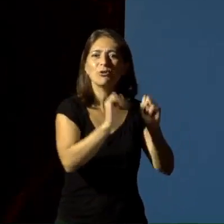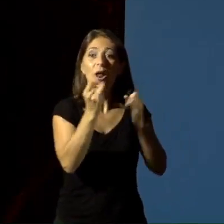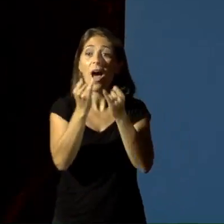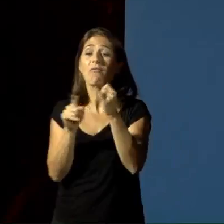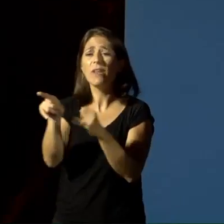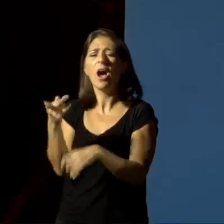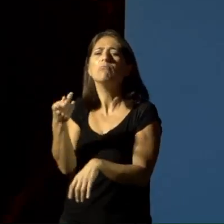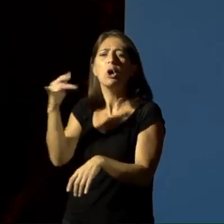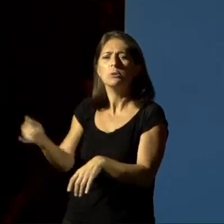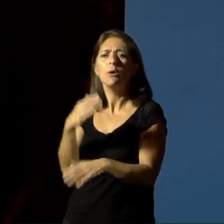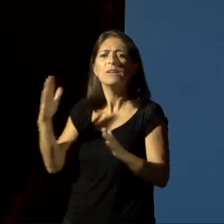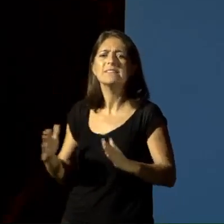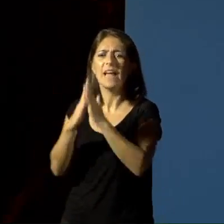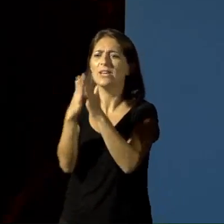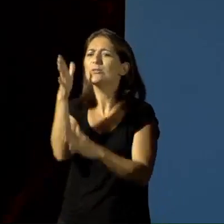Manuel Santos.